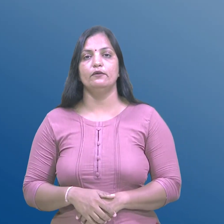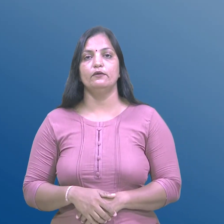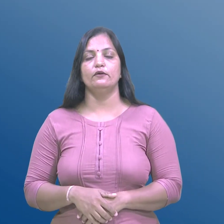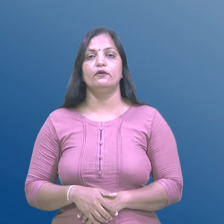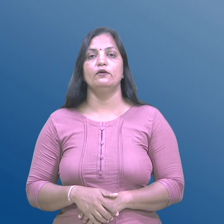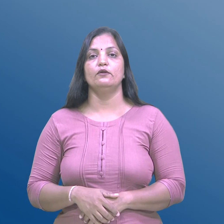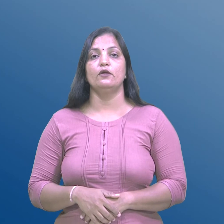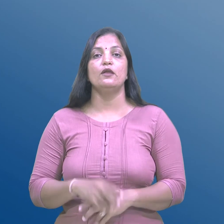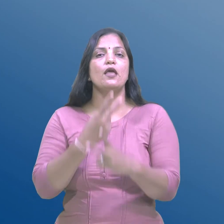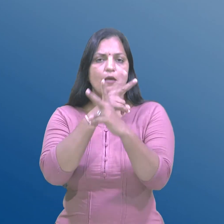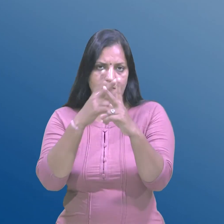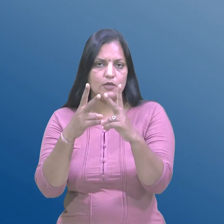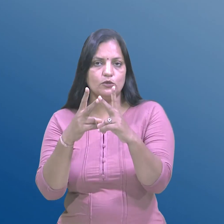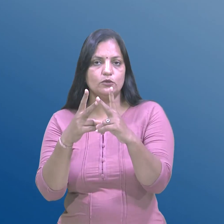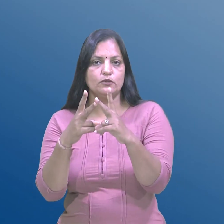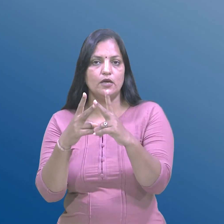આદર કરશે.